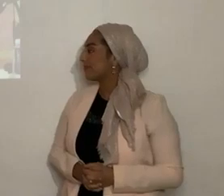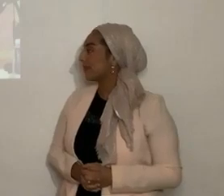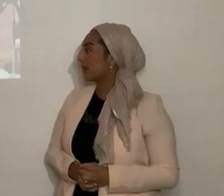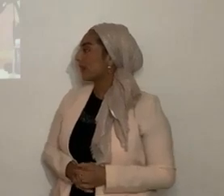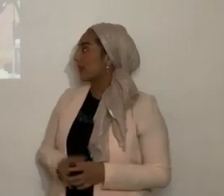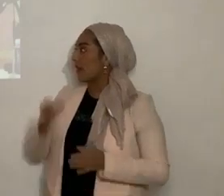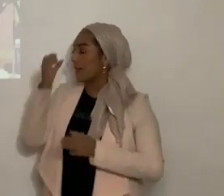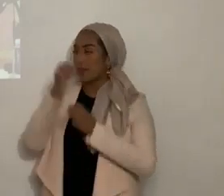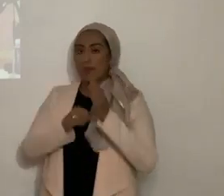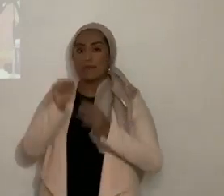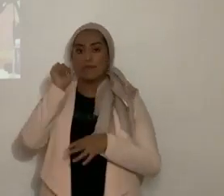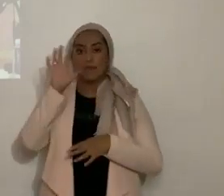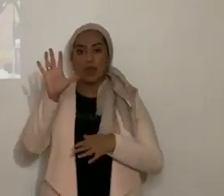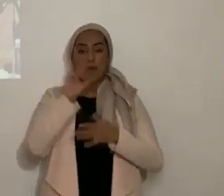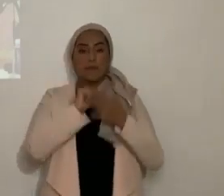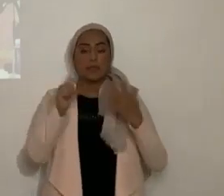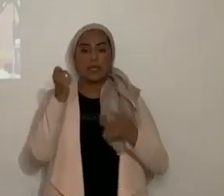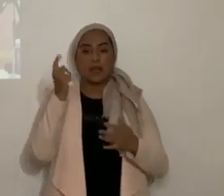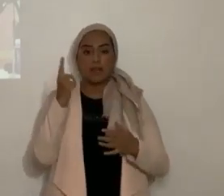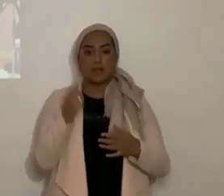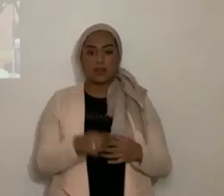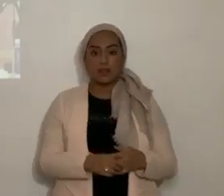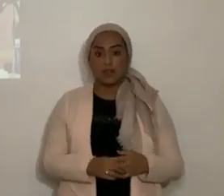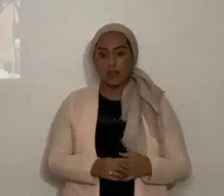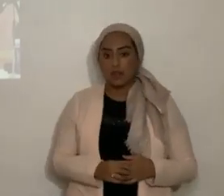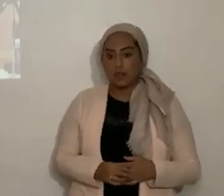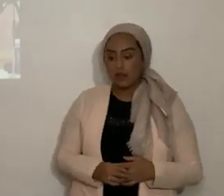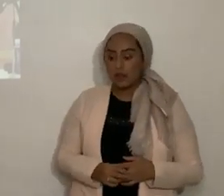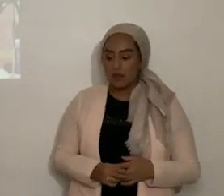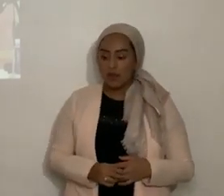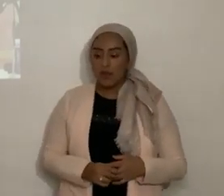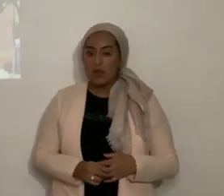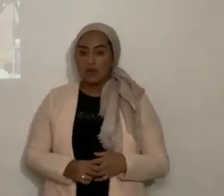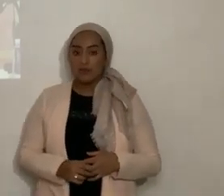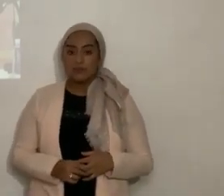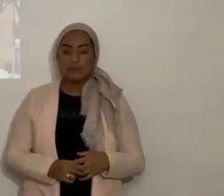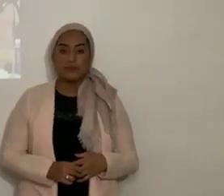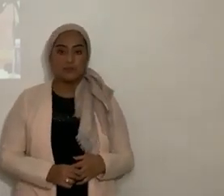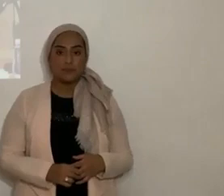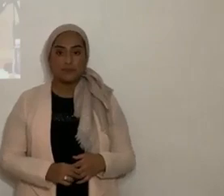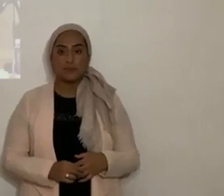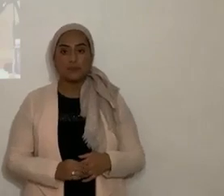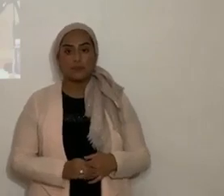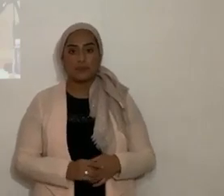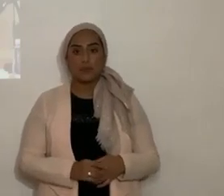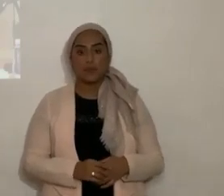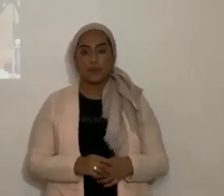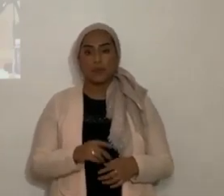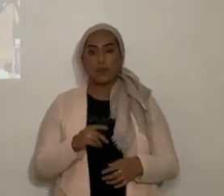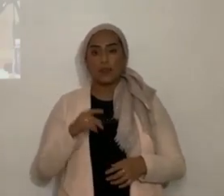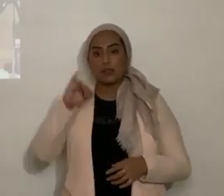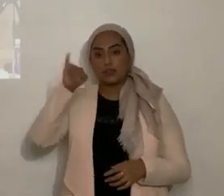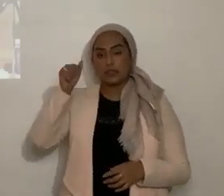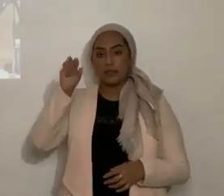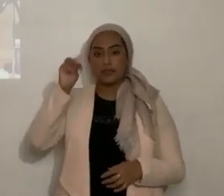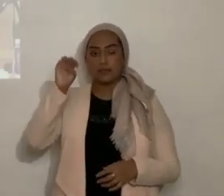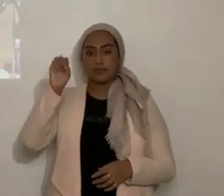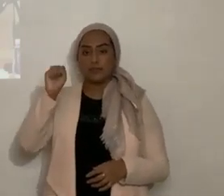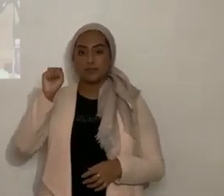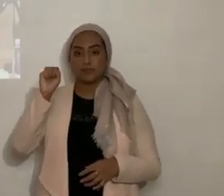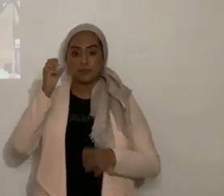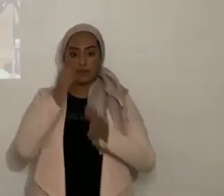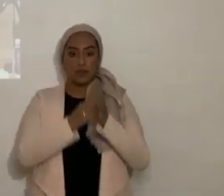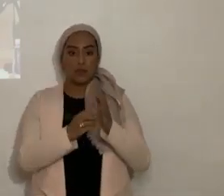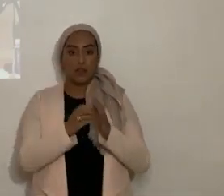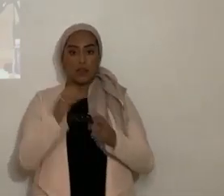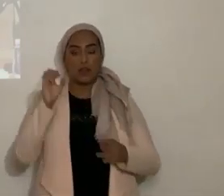capítulo 5, verso 11. Santiago, Jacobo, recuerden que el nombre correcto del libro, de la carta, es Jacobo.